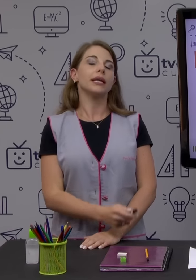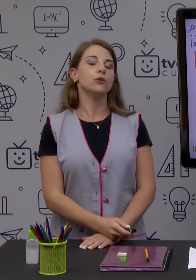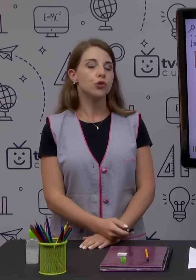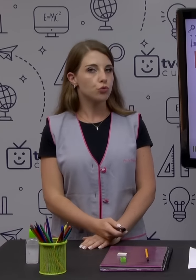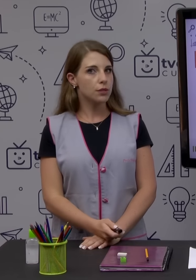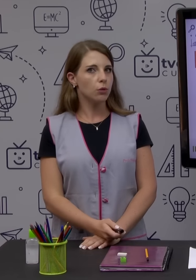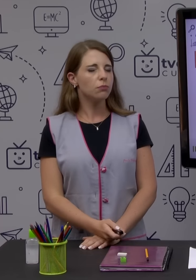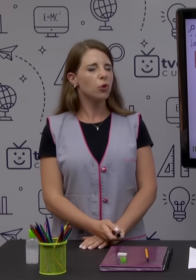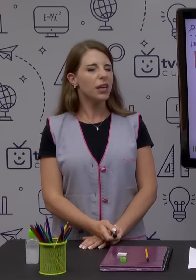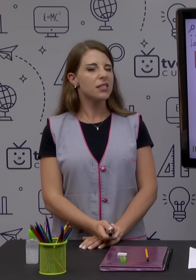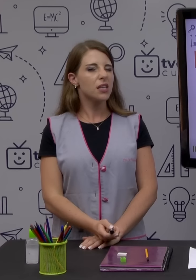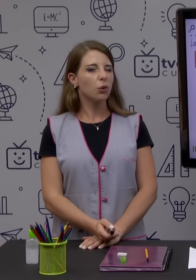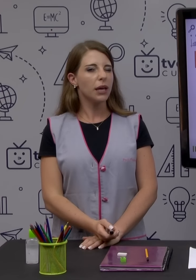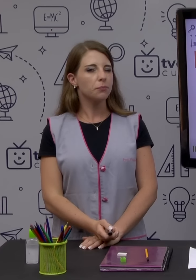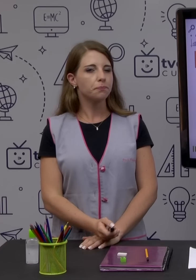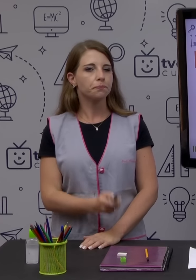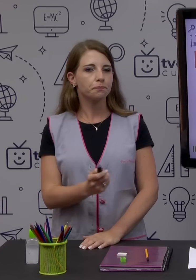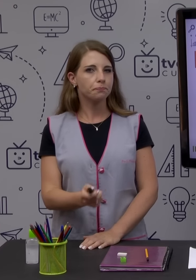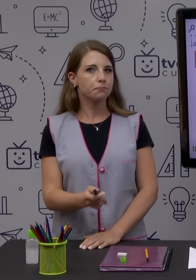aparelho de audição? Conhece alguém?